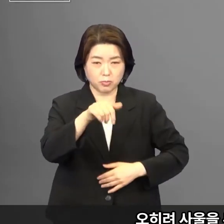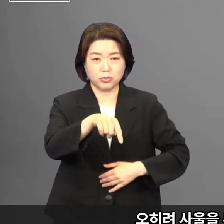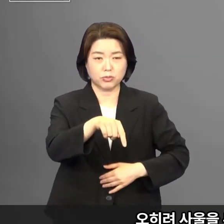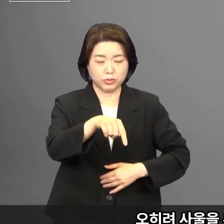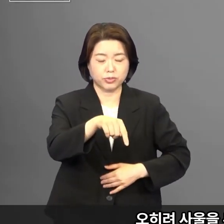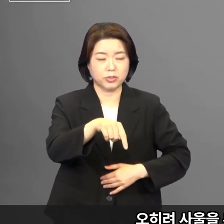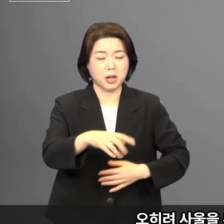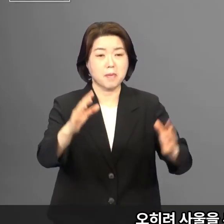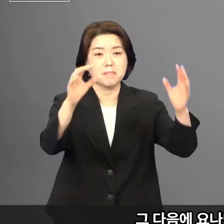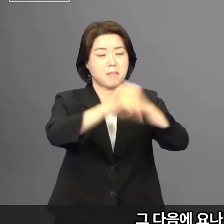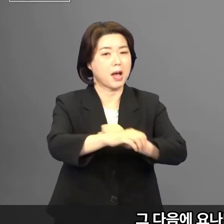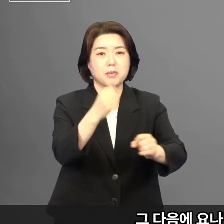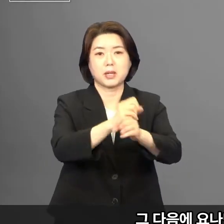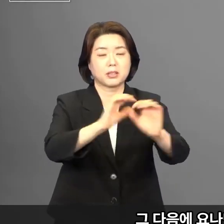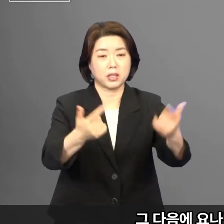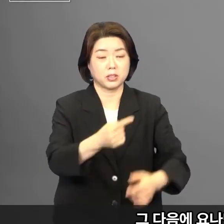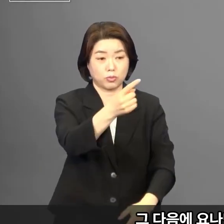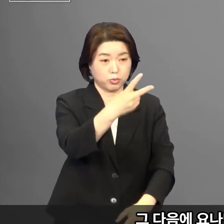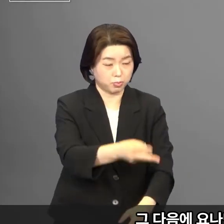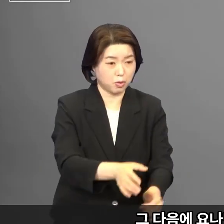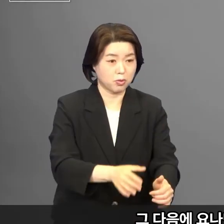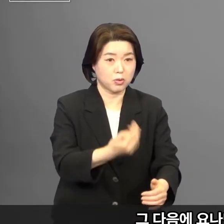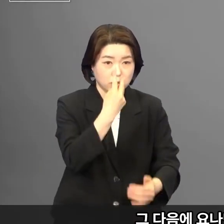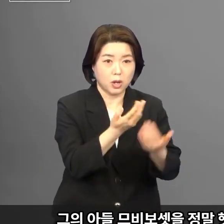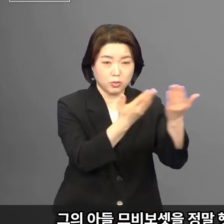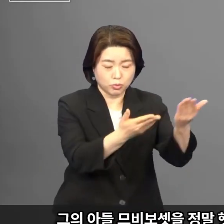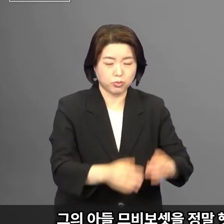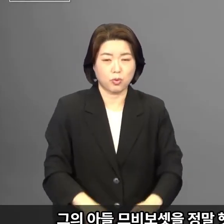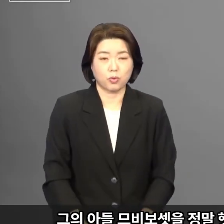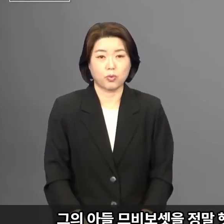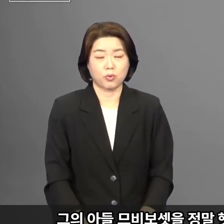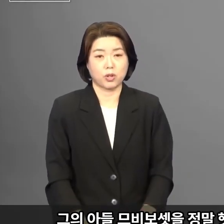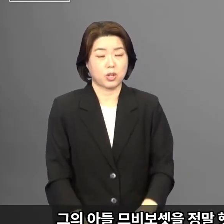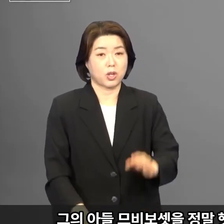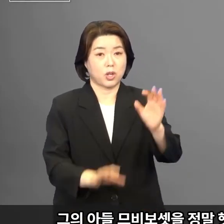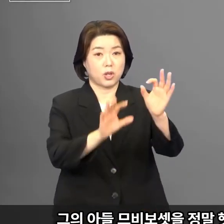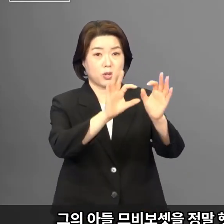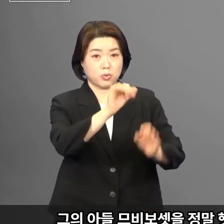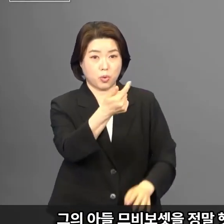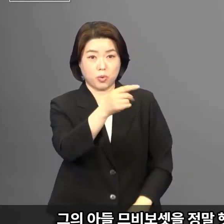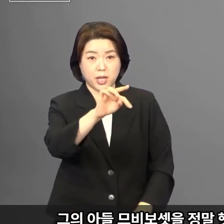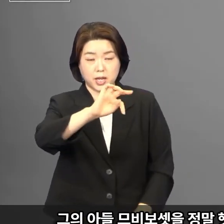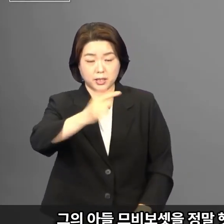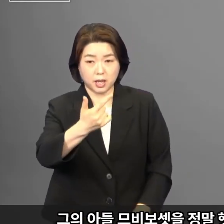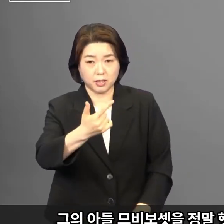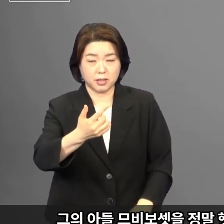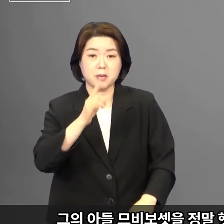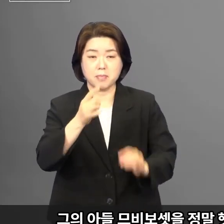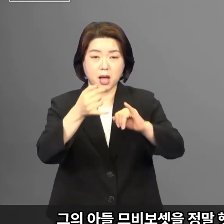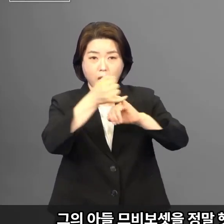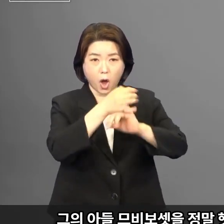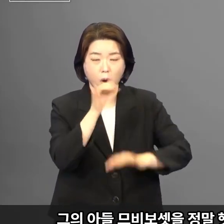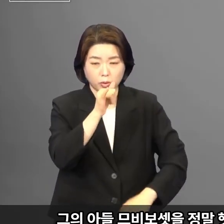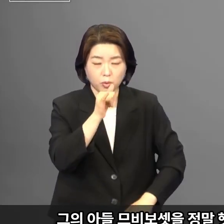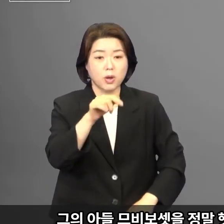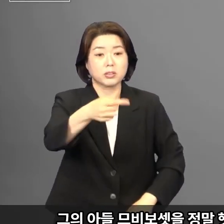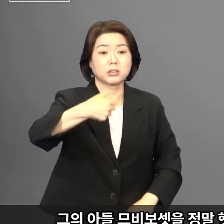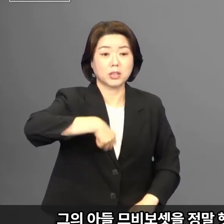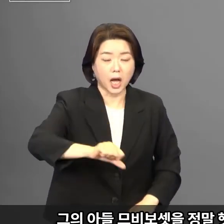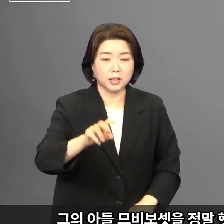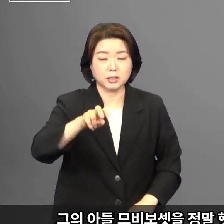2번이나 살려줬고요. 그 다음에 요나단과의 언약을 맺었고 그의 아들 무비보셋을 정말 헤세드의 언약으로